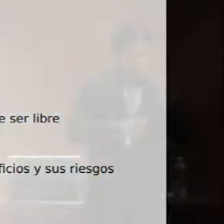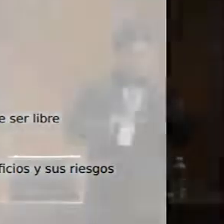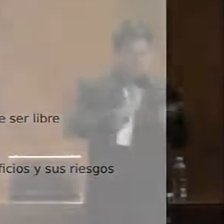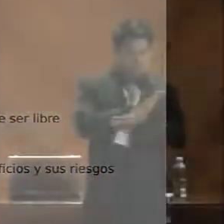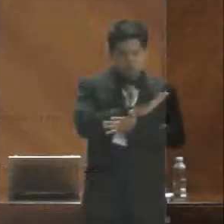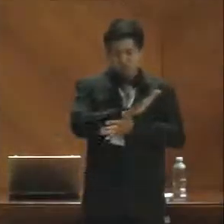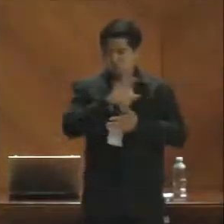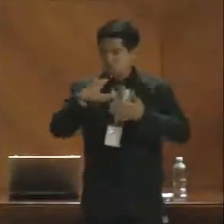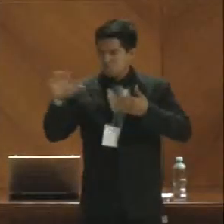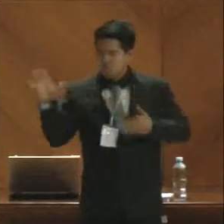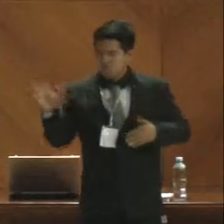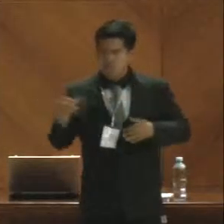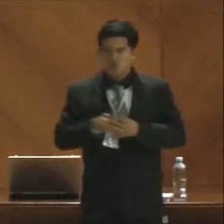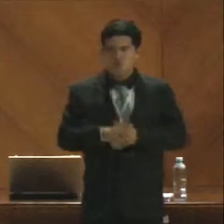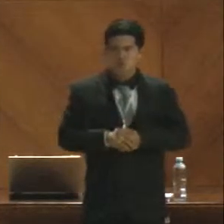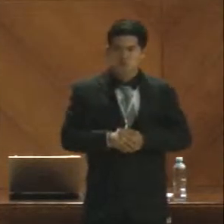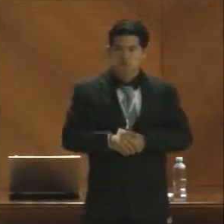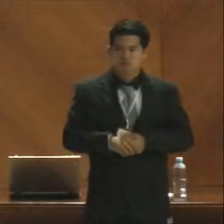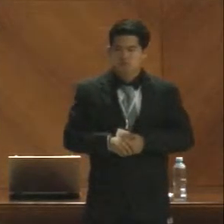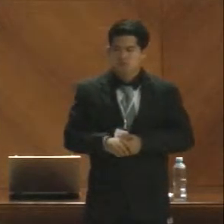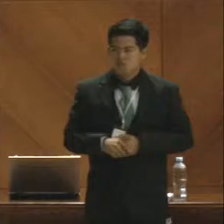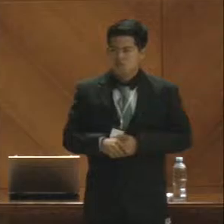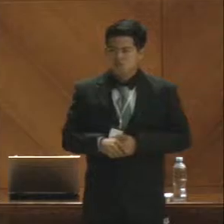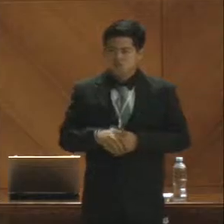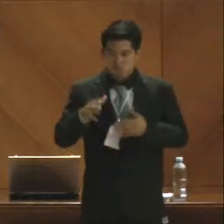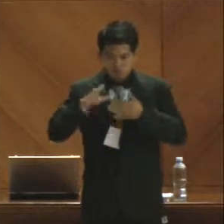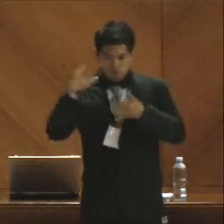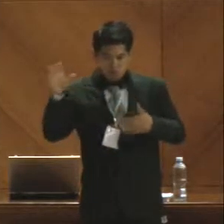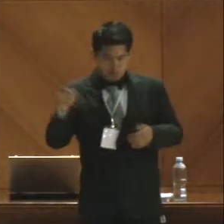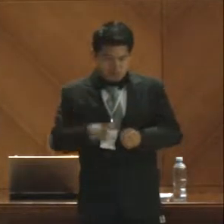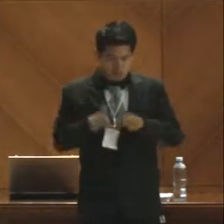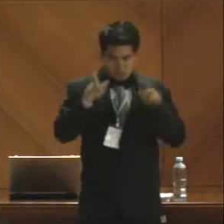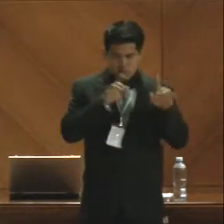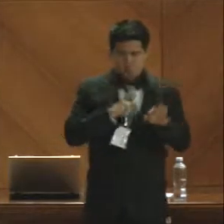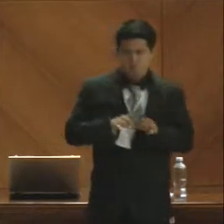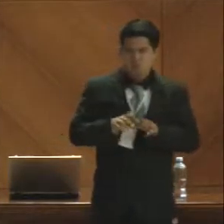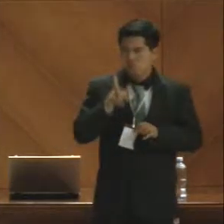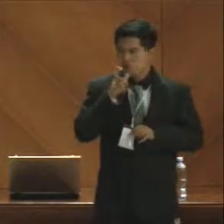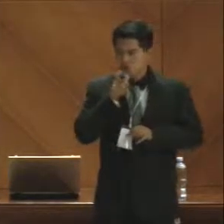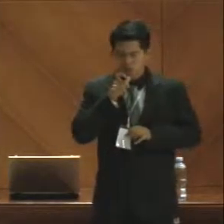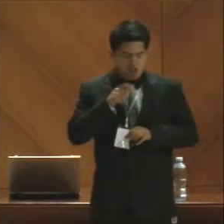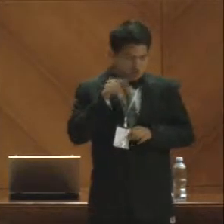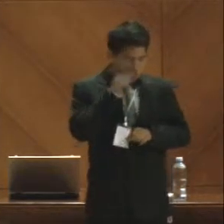y pónganse a pensar ustedes, en los colegios, en computación se forma oficinistas.